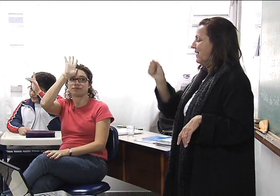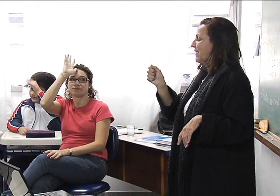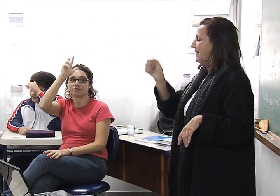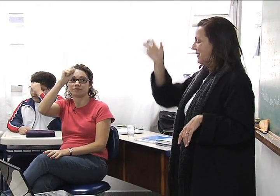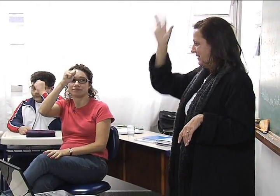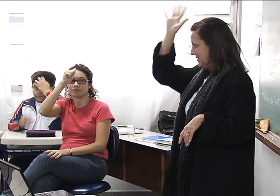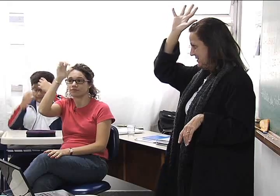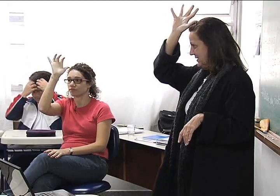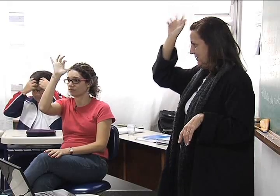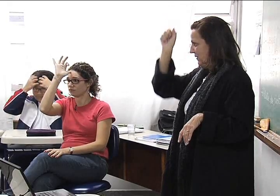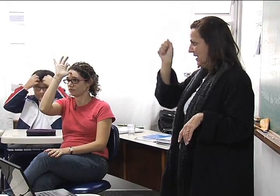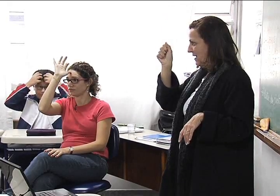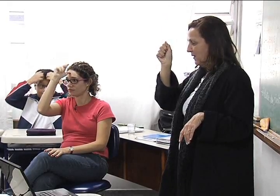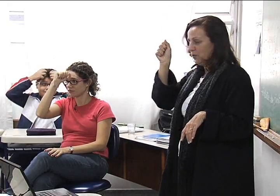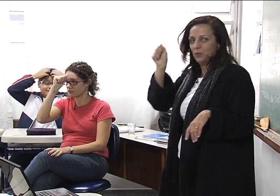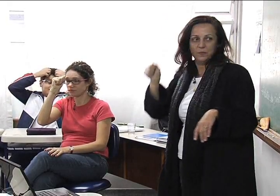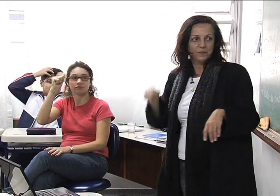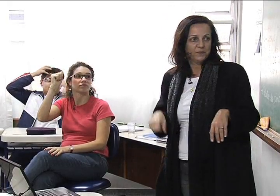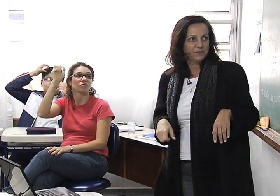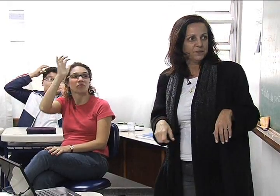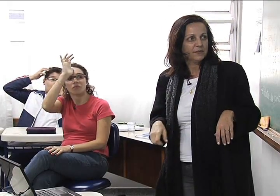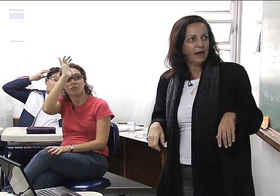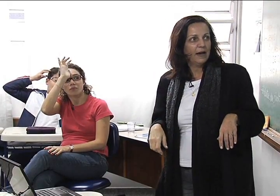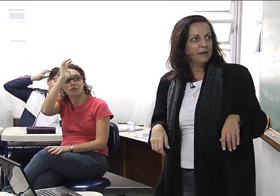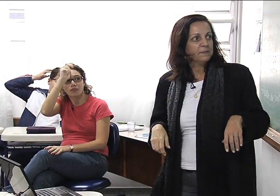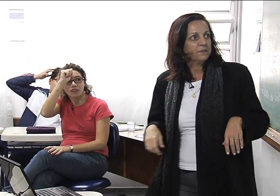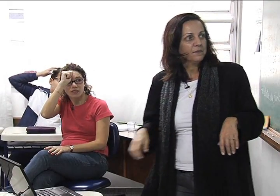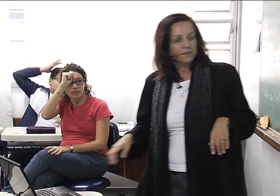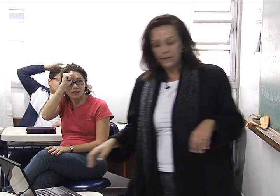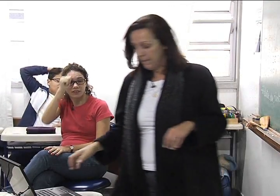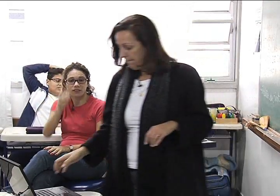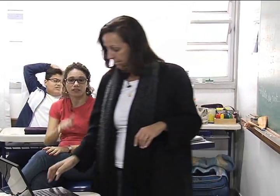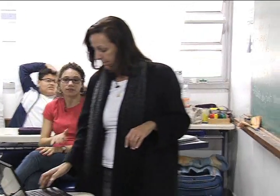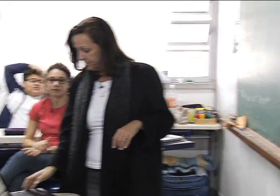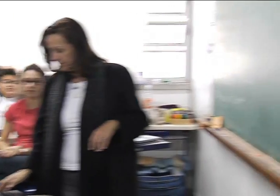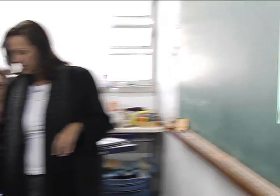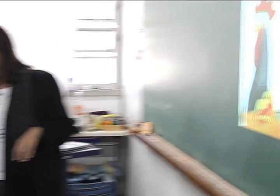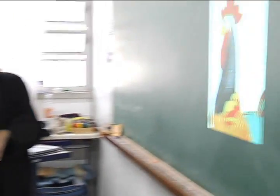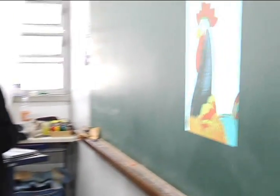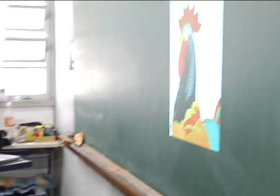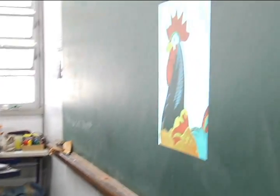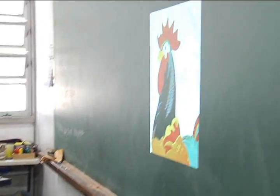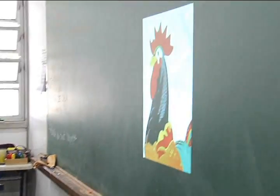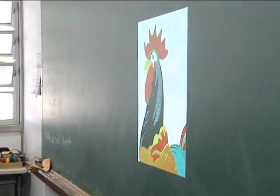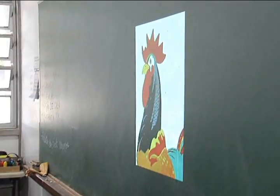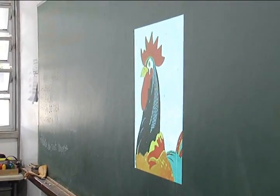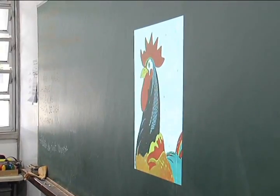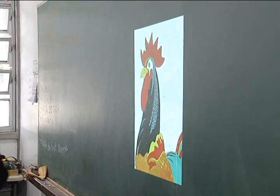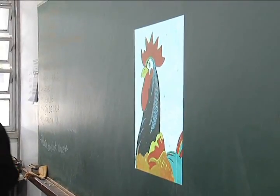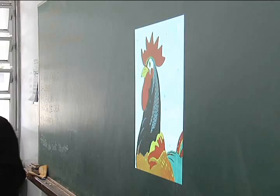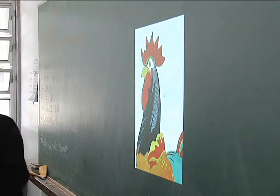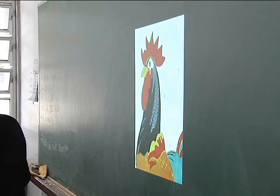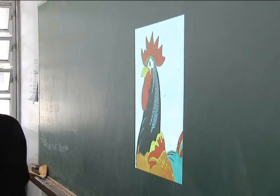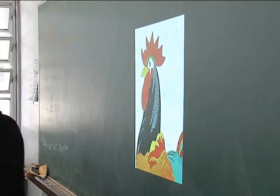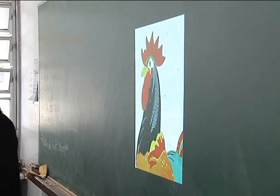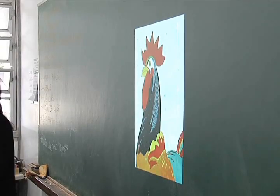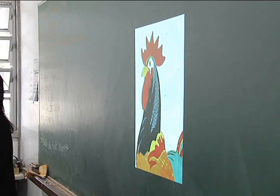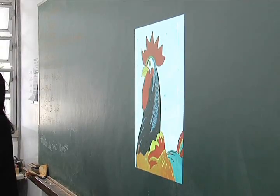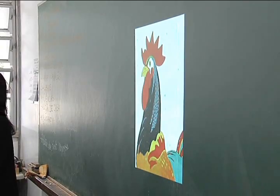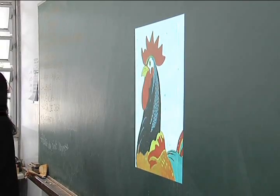É, a crista. Galo. Essa aula acontece uma vez por semana. Aonde está esse galo, gente?